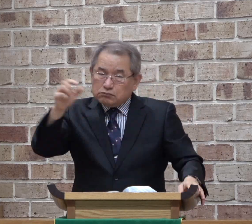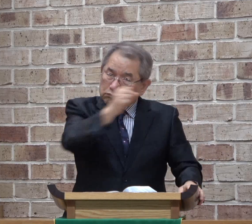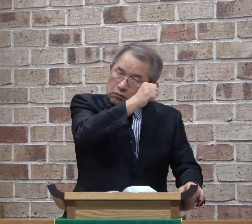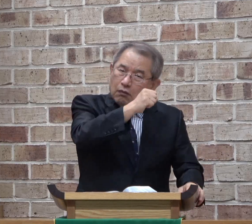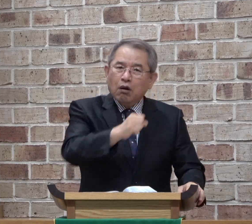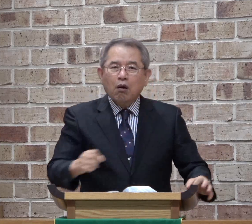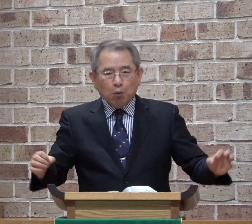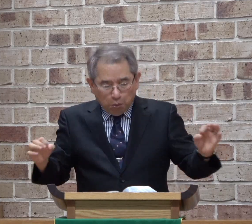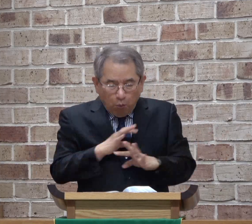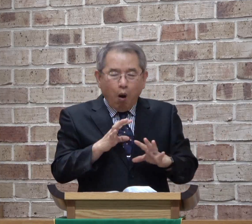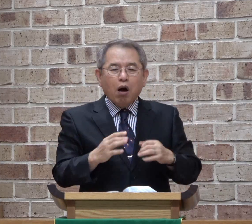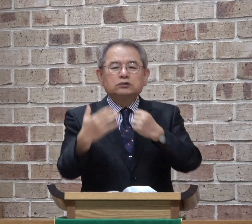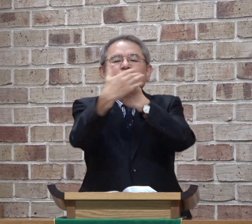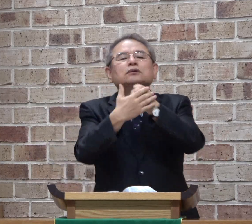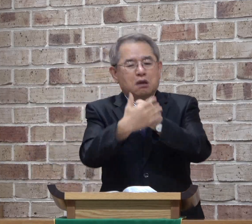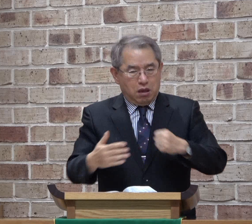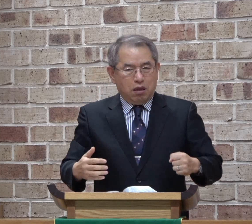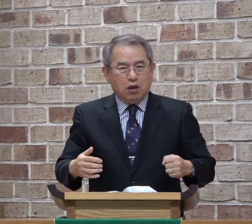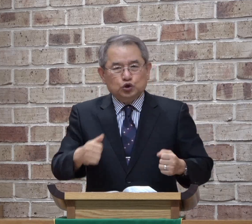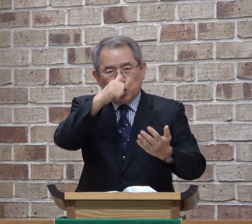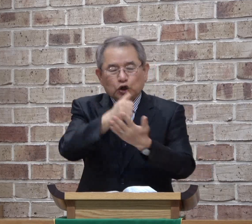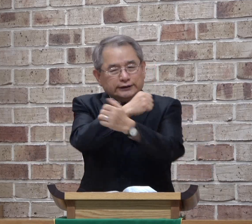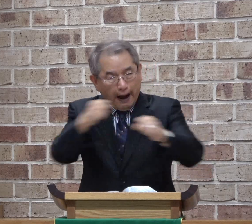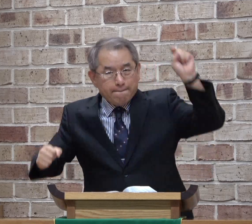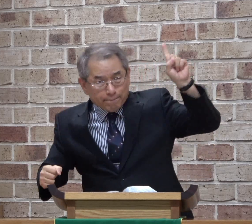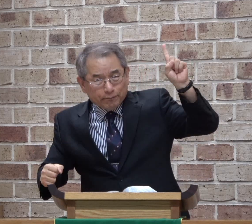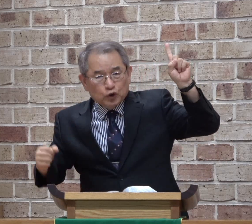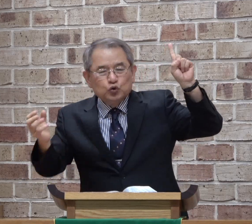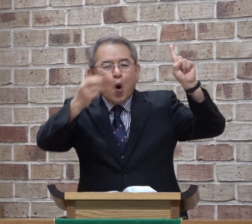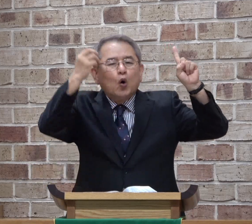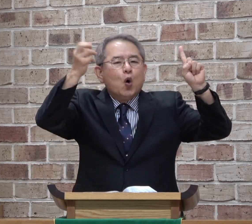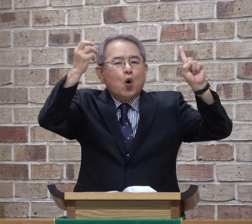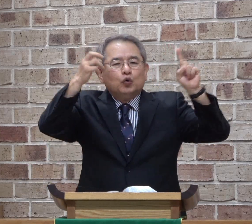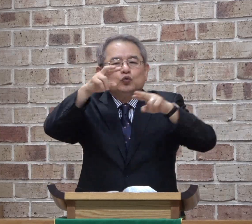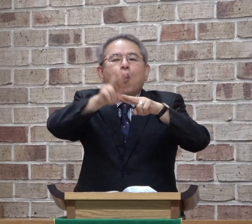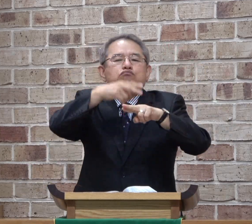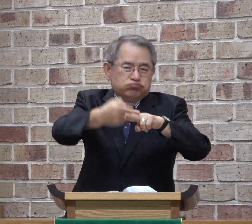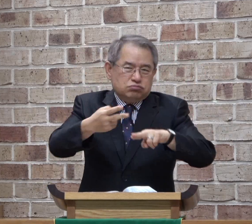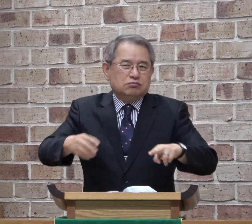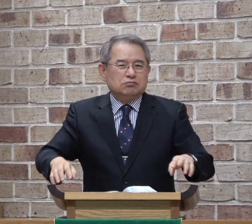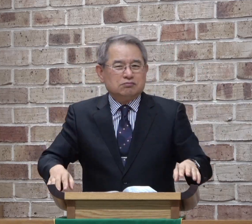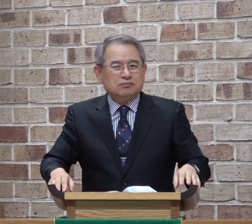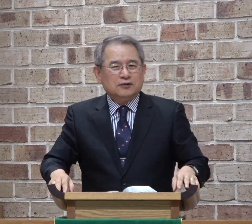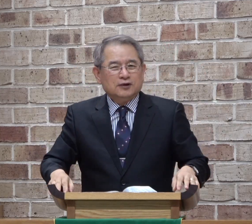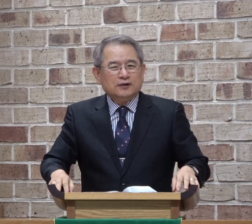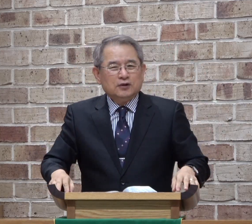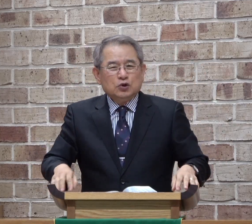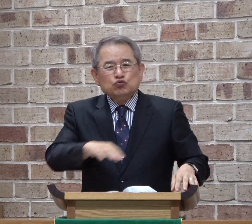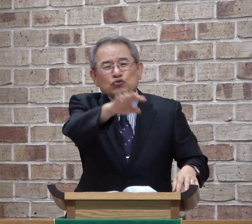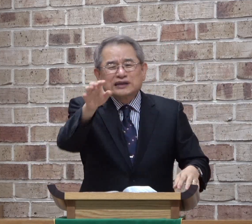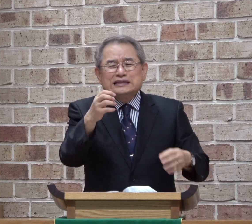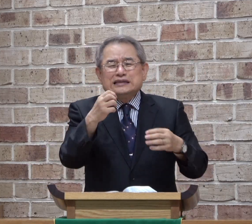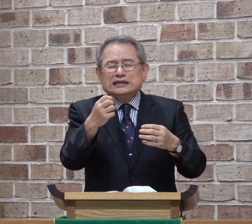예수 그리스도의 이름으로 그 이름 안에는 은혜가 있습니다. 죄를 용서함 받을 뿐만 아니라 성령의 선물을